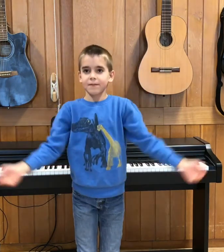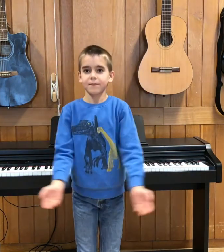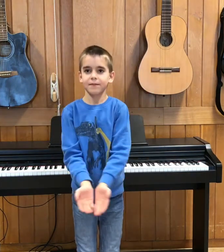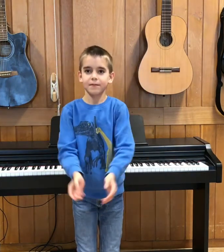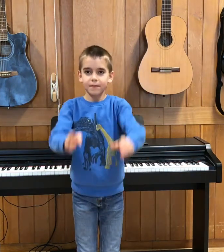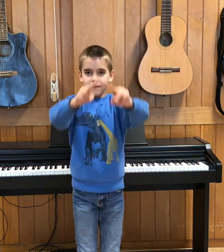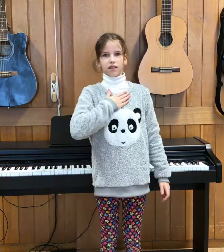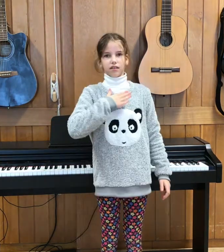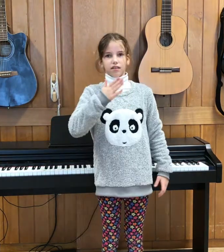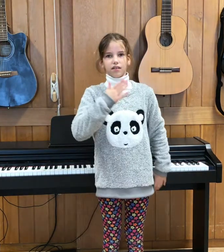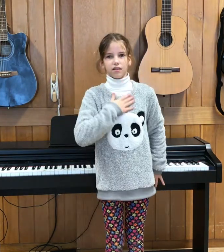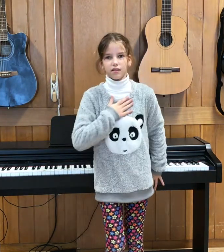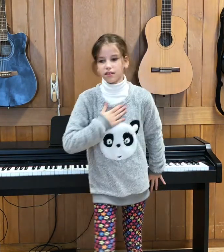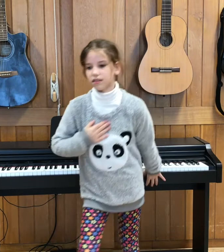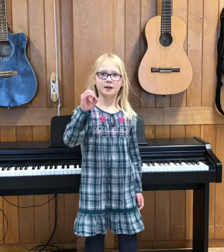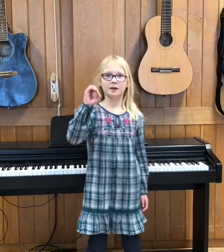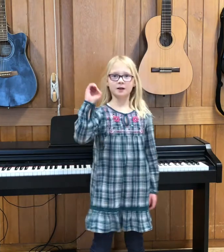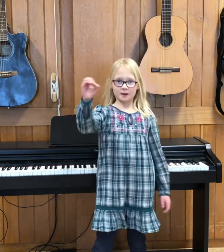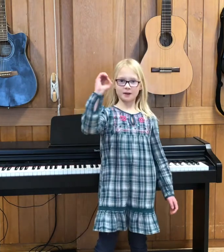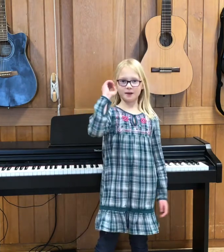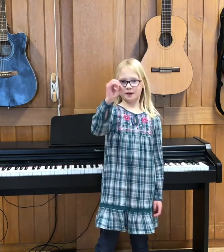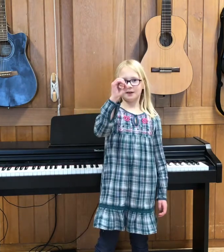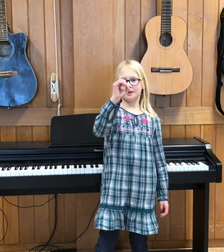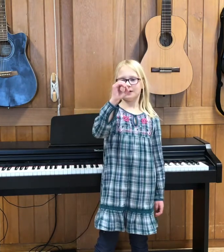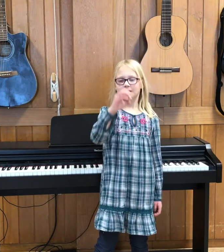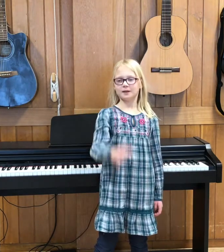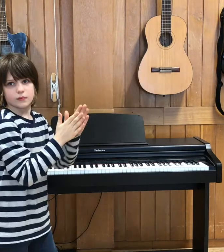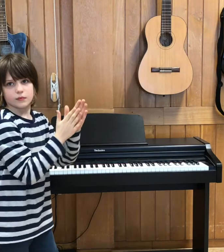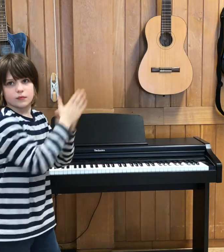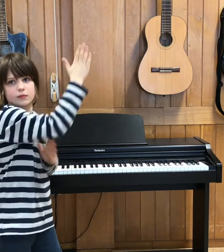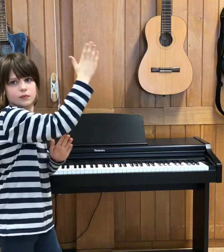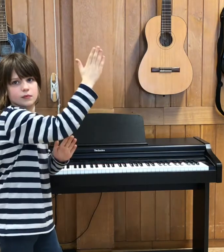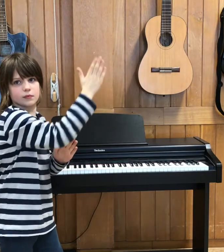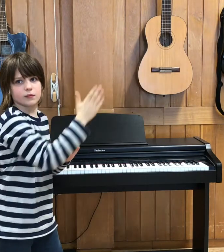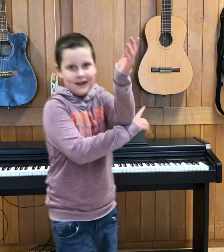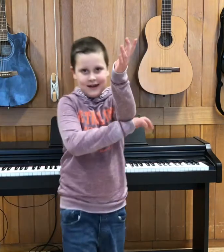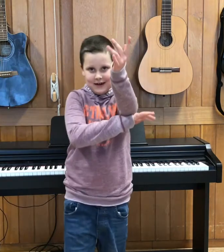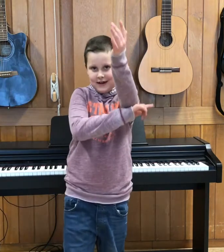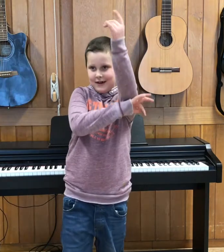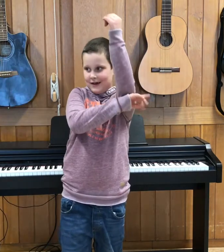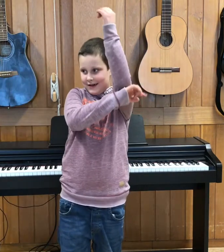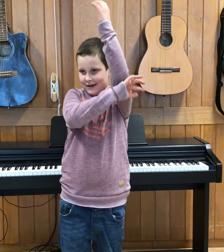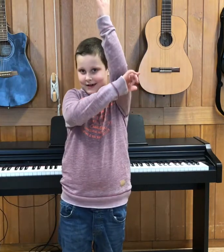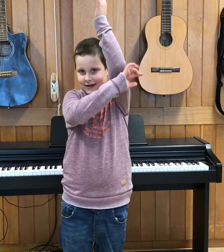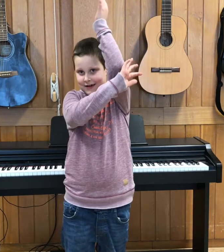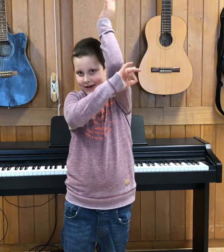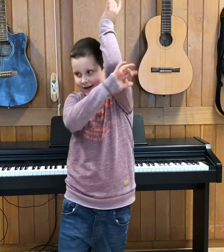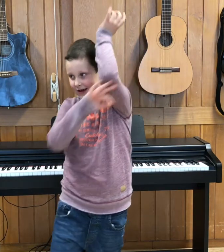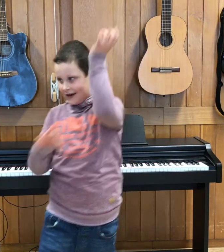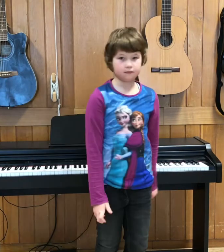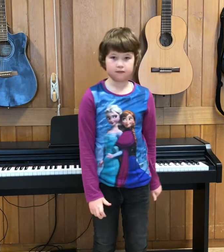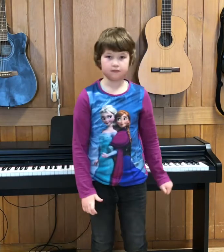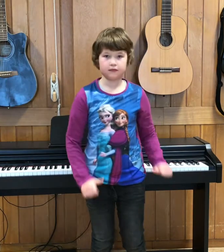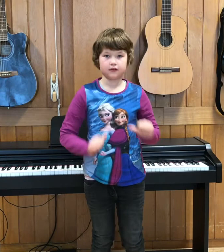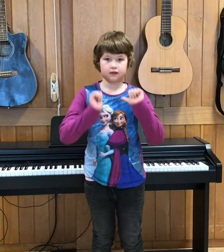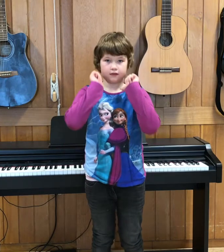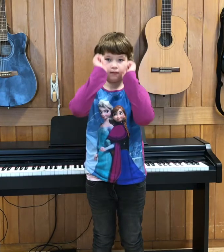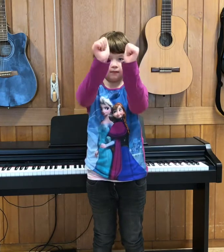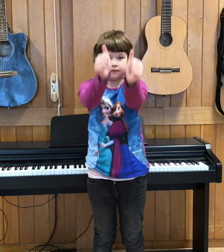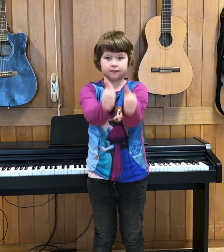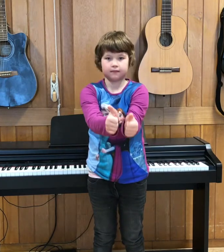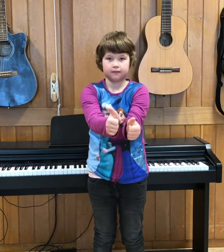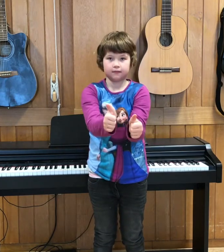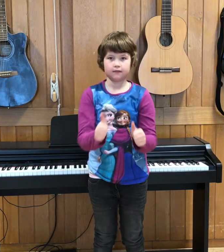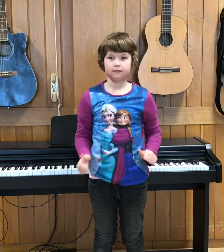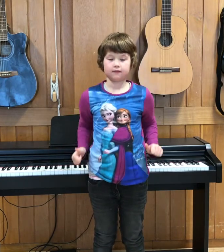Die ganze Welt kaputt gehört Oh oh Und dann rennt die Raketen Stück für Stück